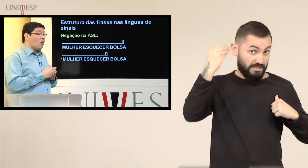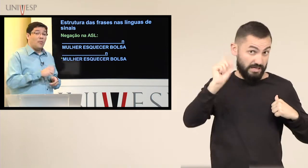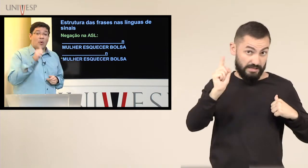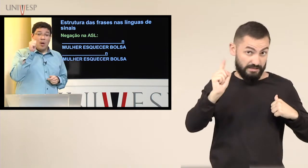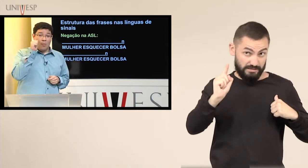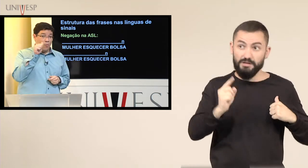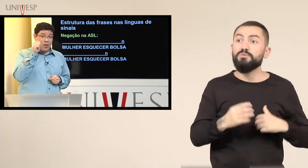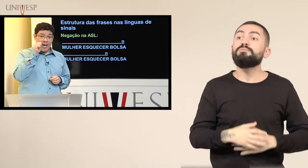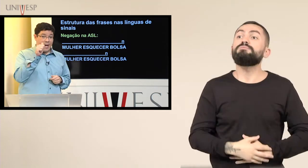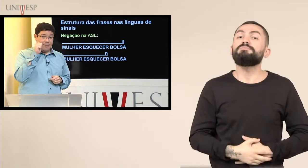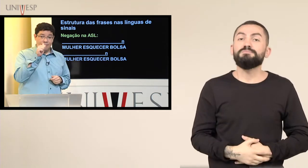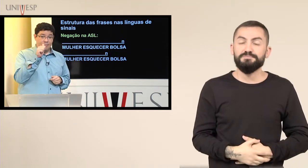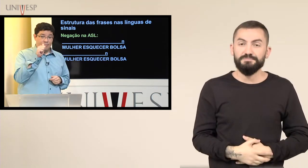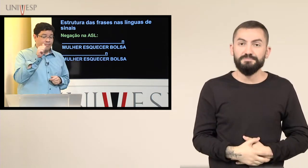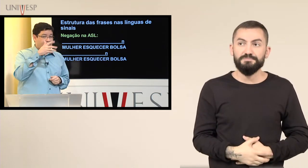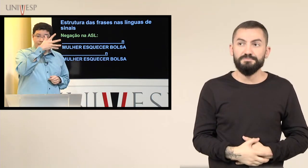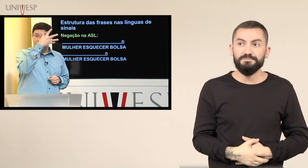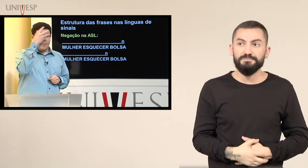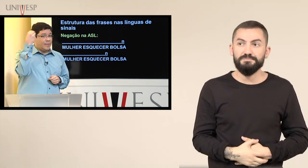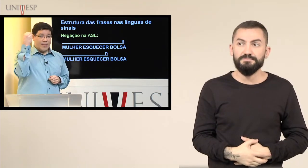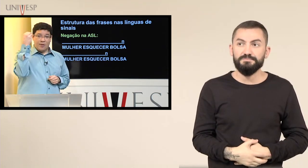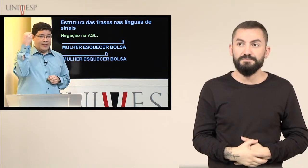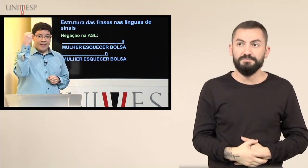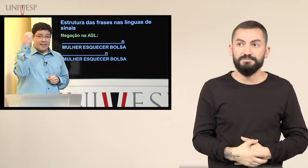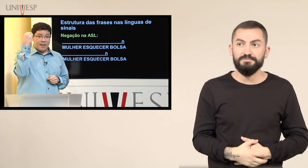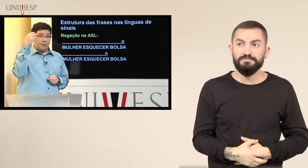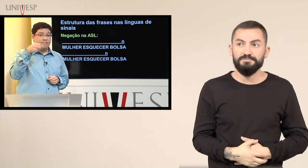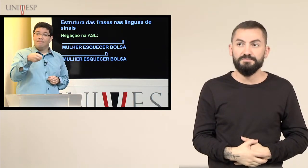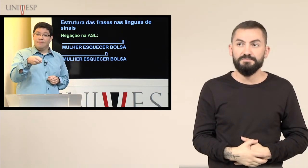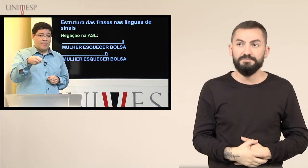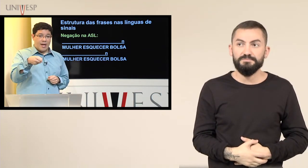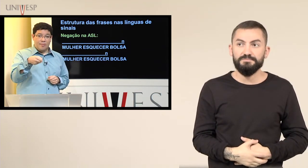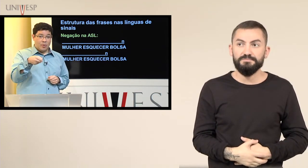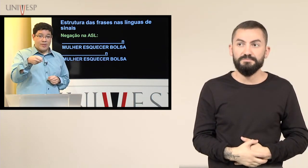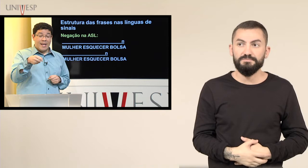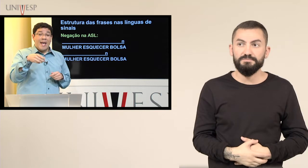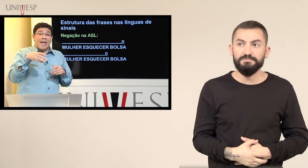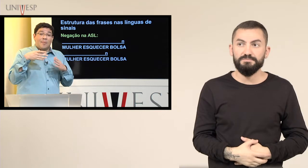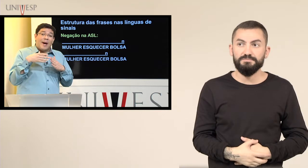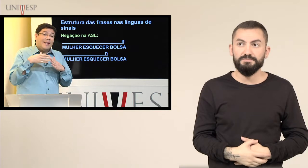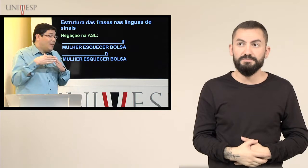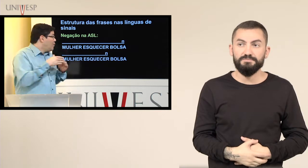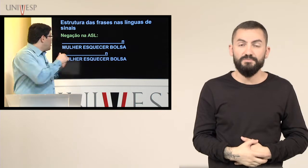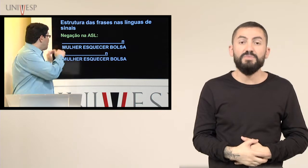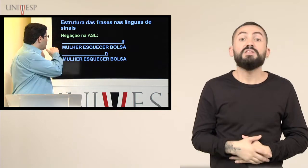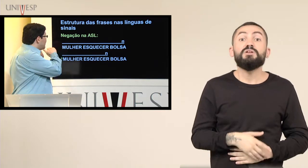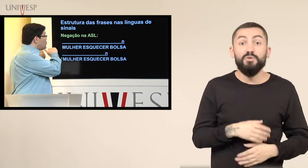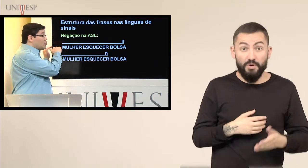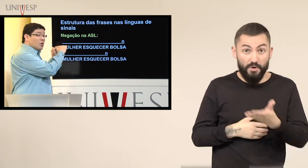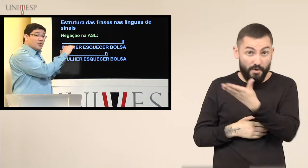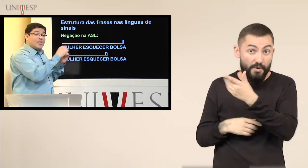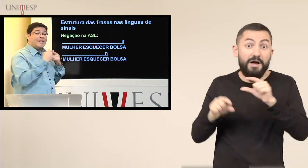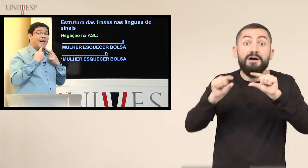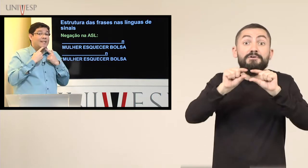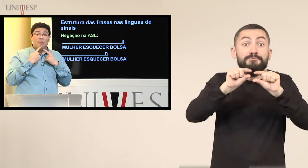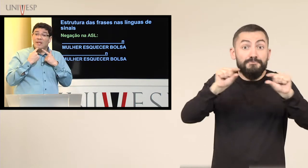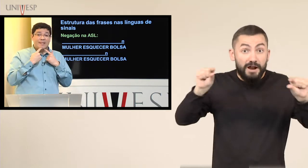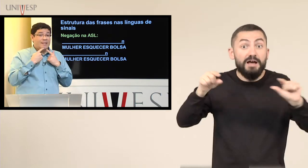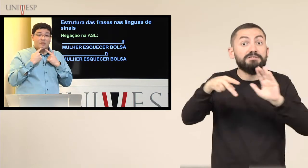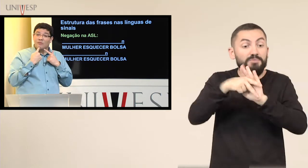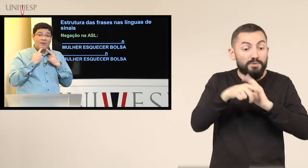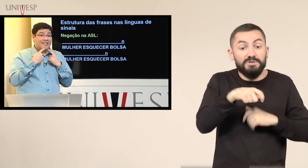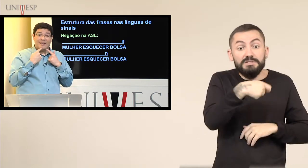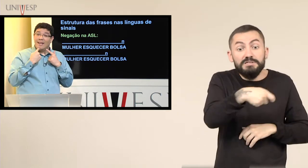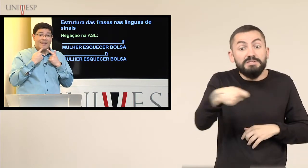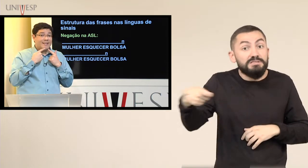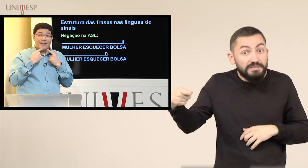coisa como: mulher não esqueceu a bolsa. Reparem que durante a produção de todos os sinais eu